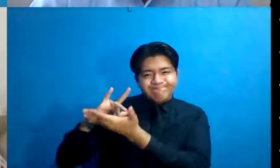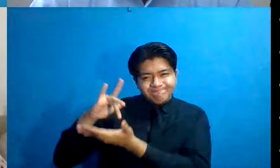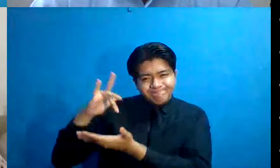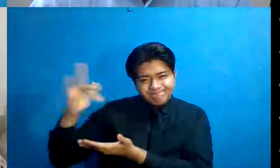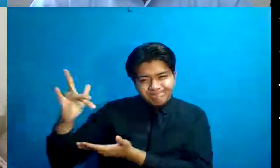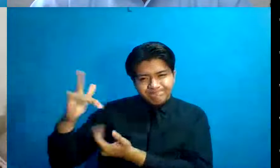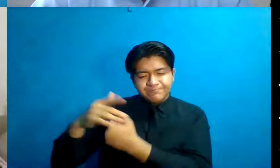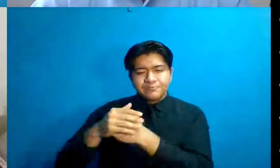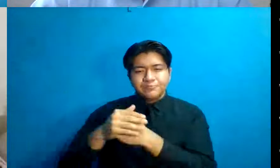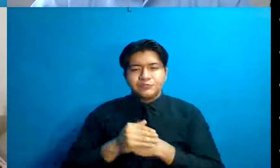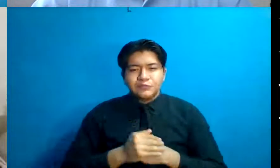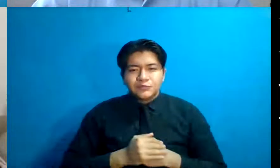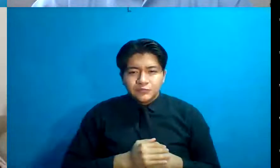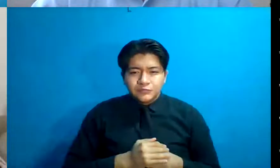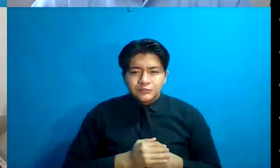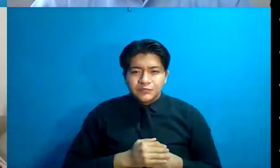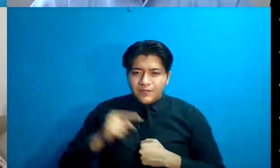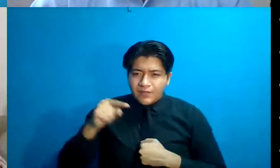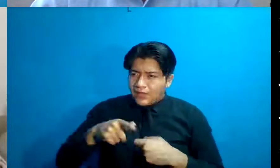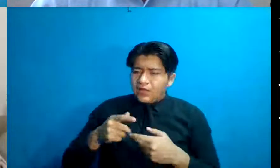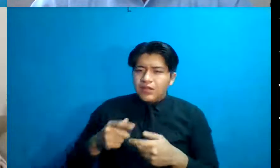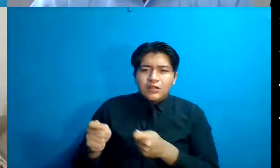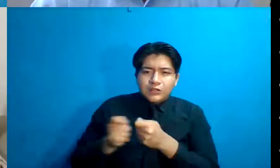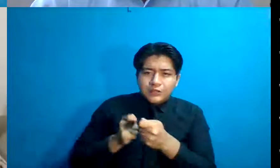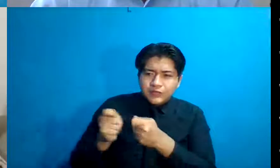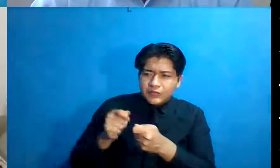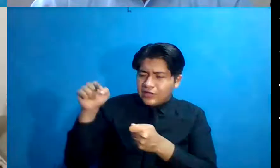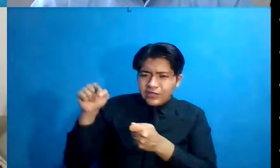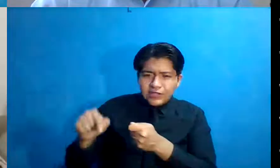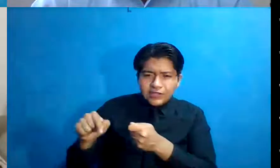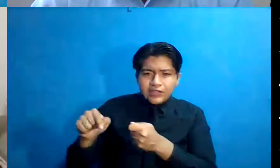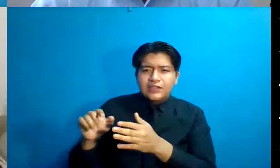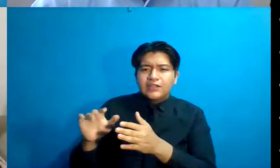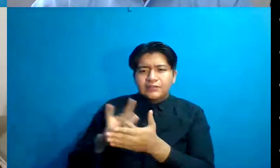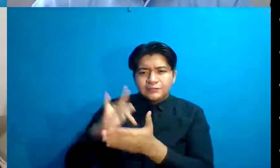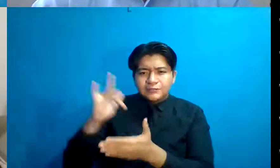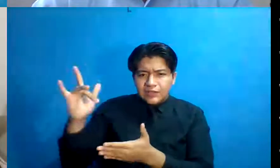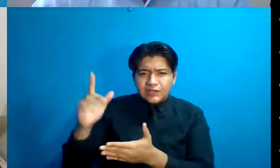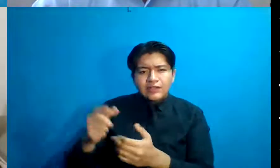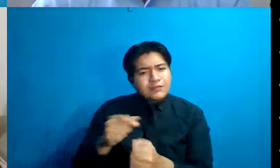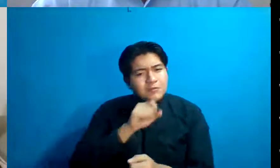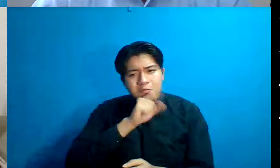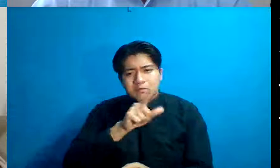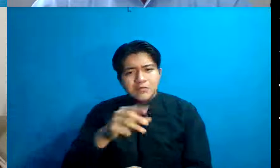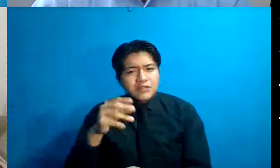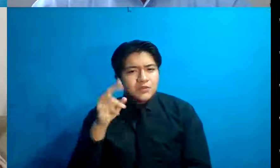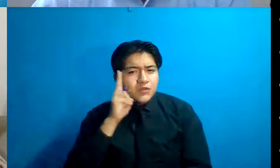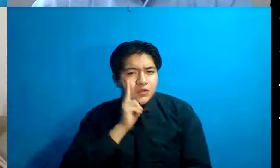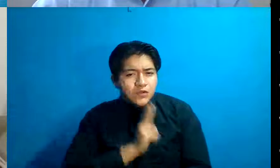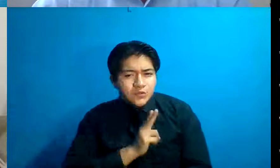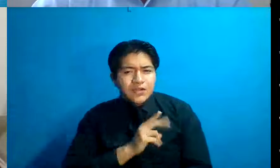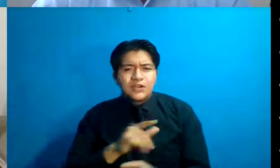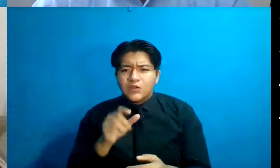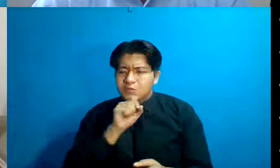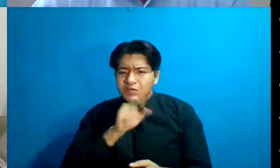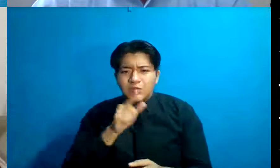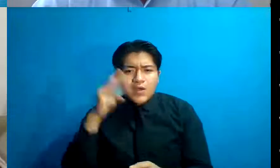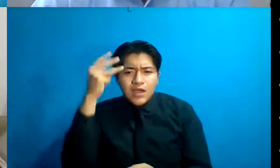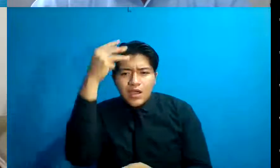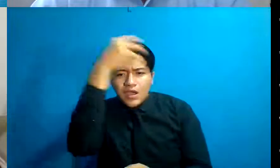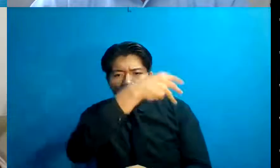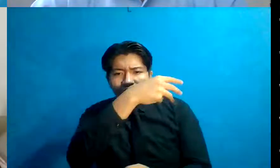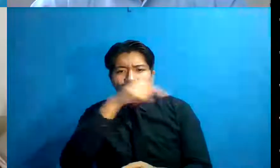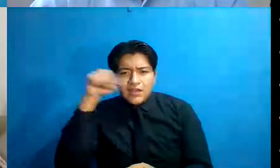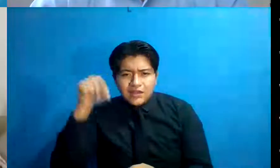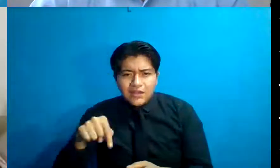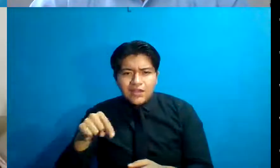a la división académica, a la dirección y sobre todo a Norberto y a William, que son estudiantes de la división, son